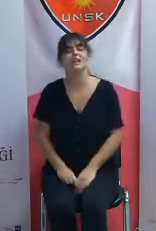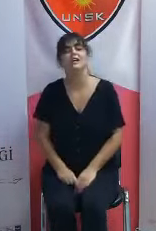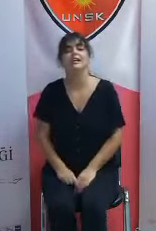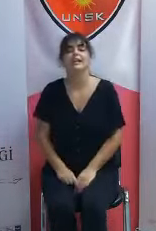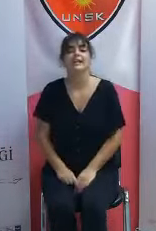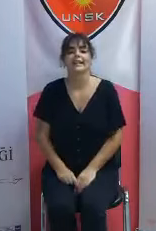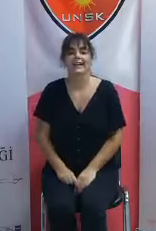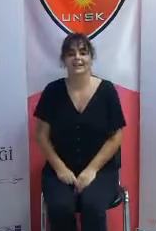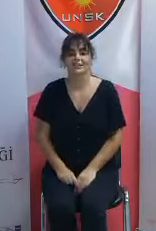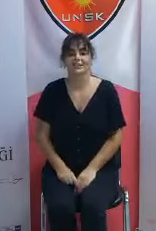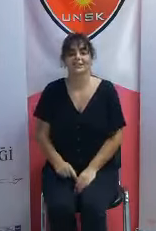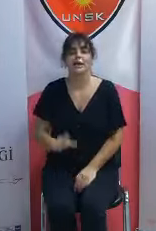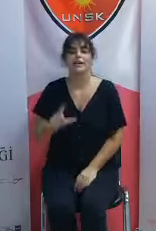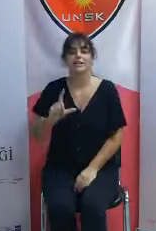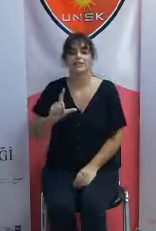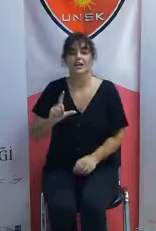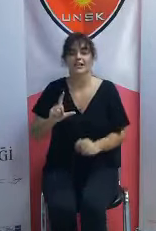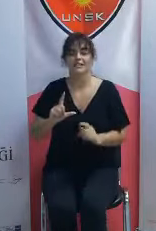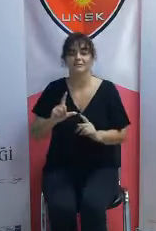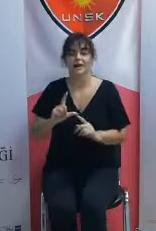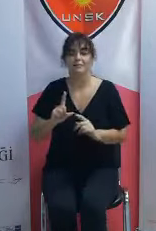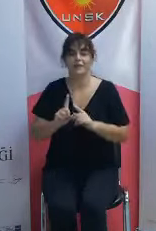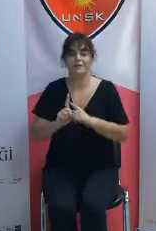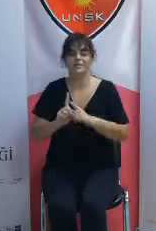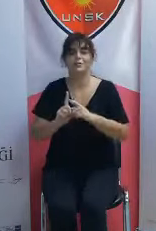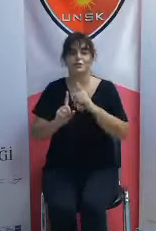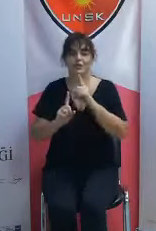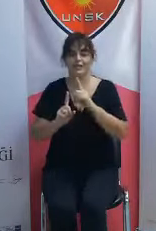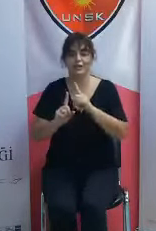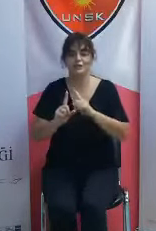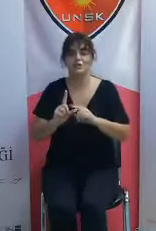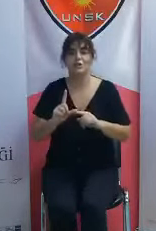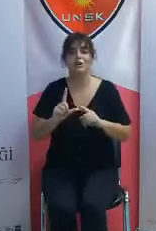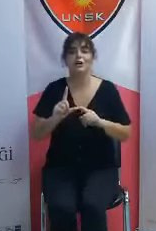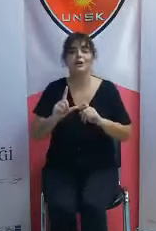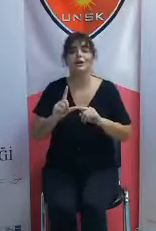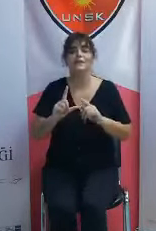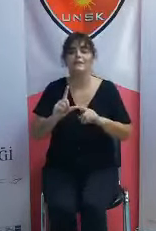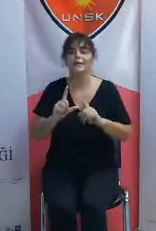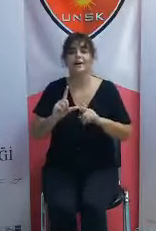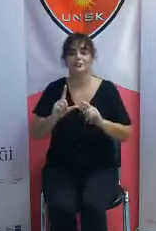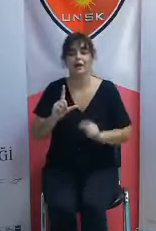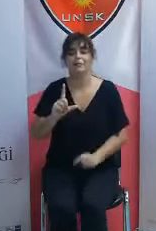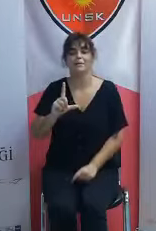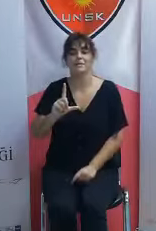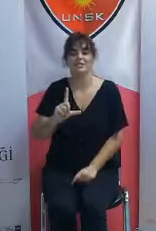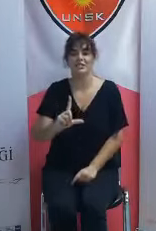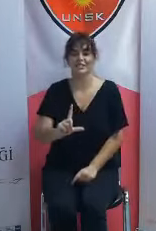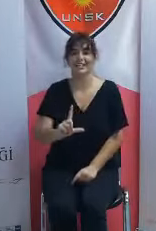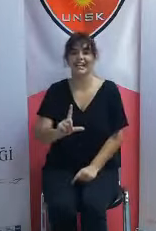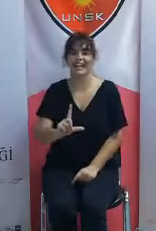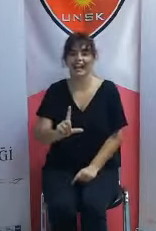L için işaret parmağımız yukarıya gösteriyor. Ve baş parmağımız açık. R.